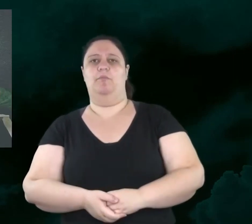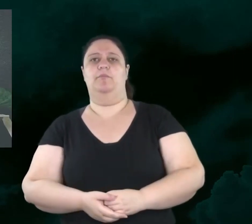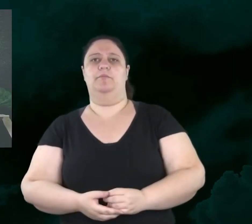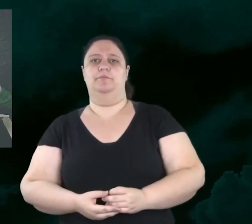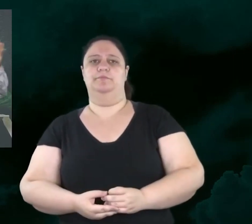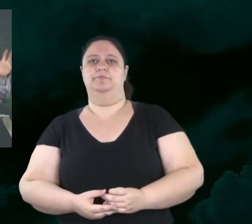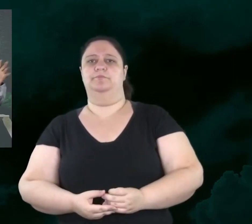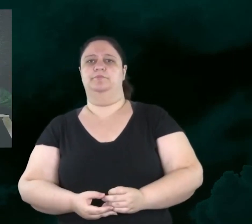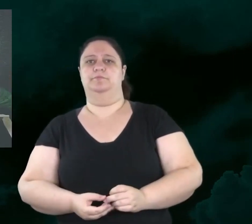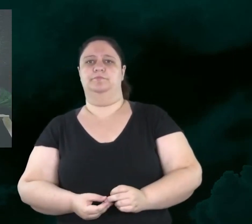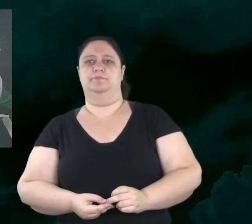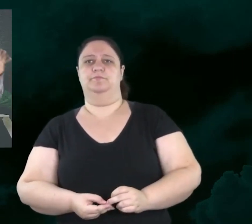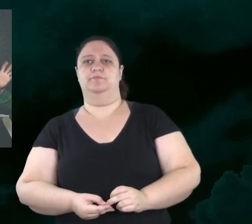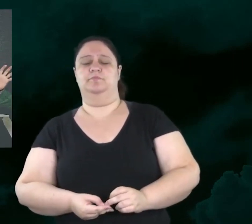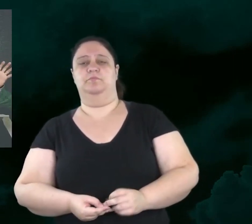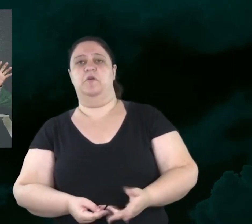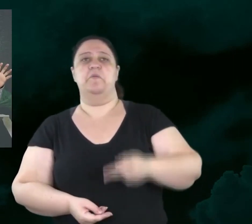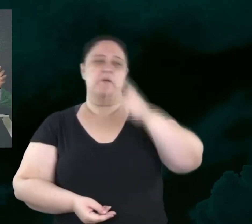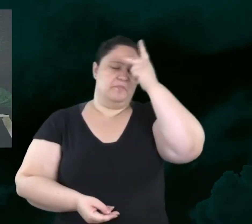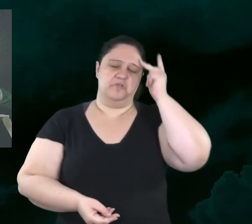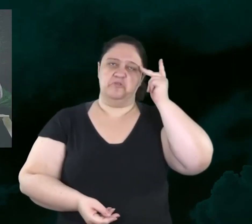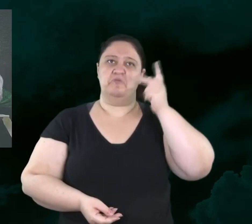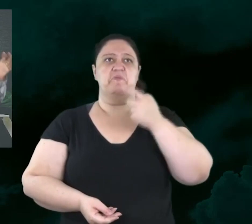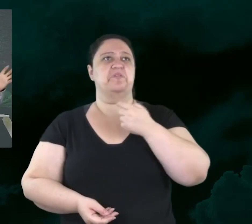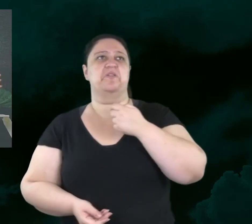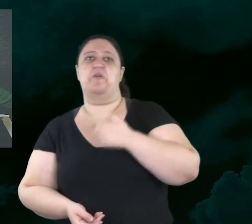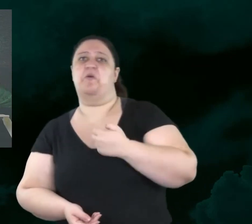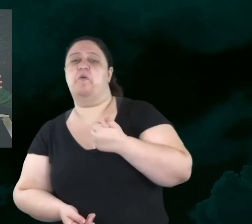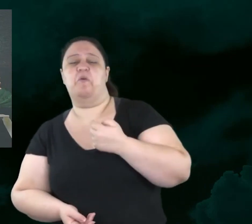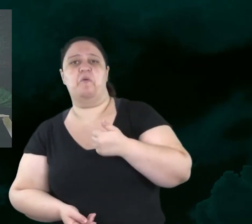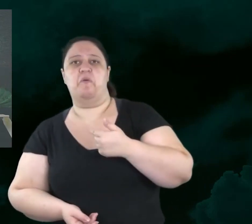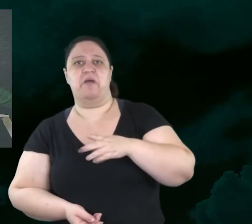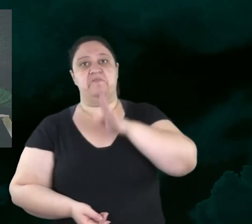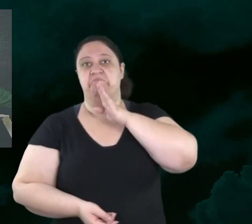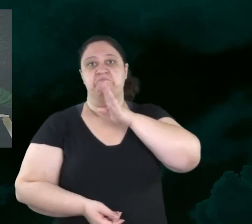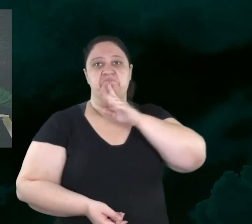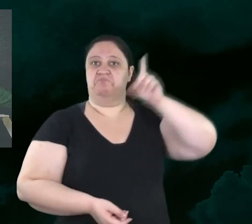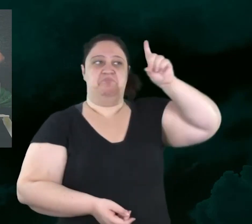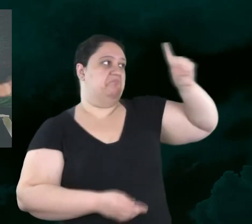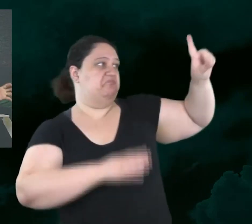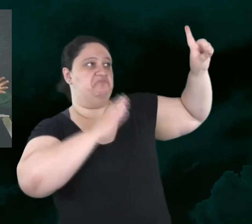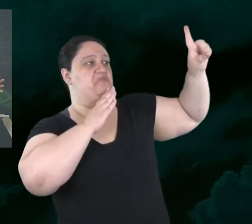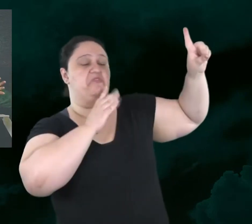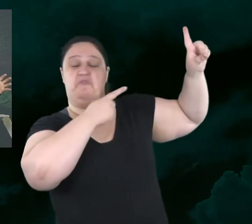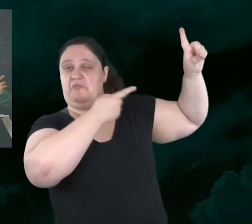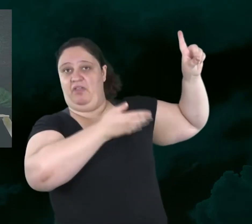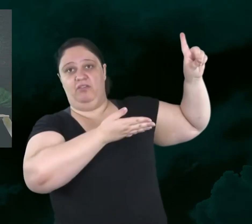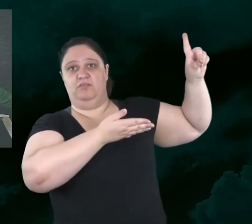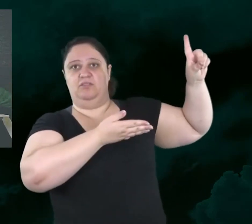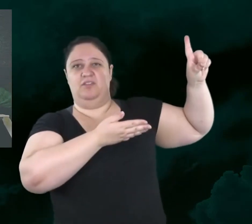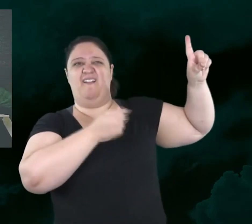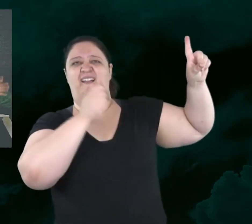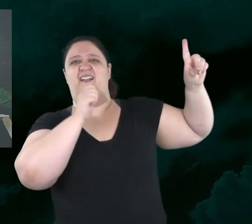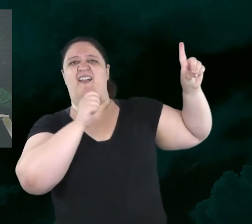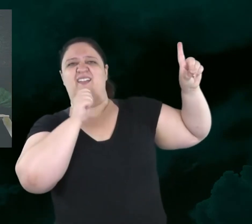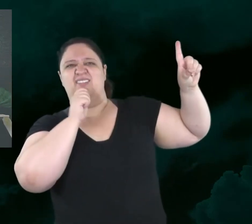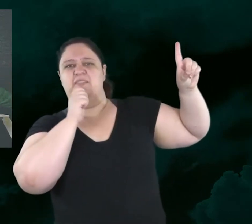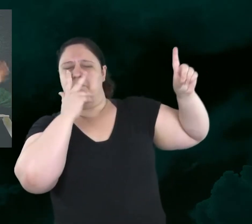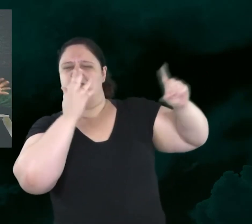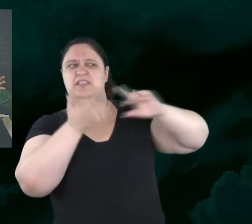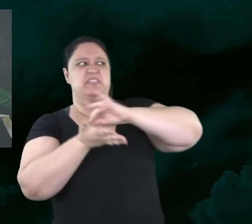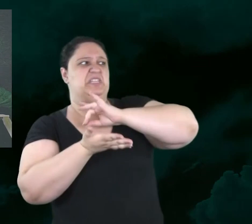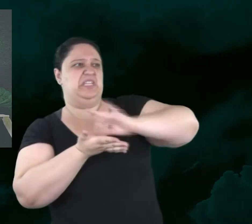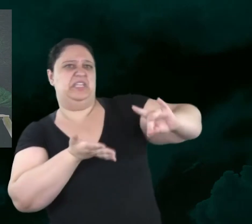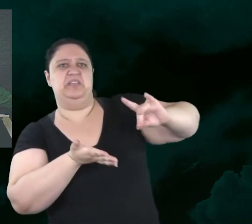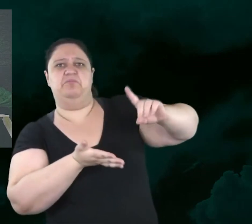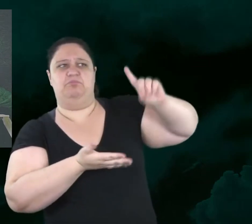mal conhece o plano de Deus, mal conhece Deus, né, ainda é inimigo de Deus, rejeita todas as coisas de Deus, de